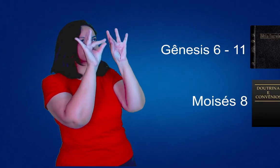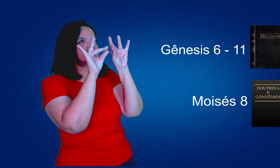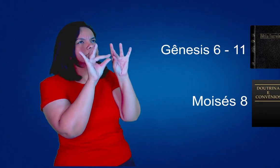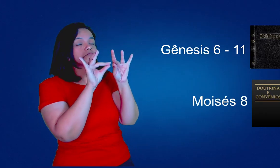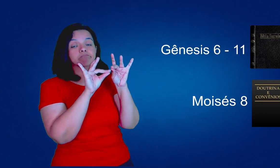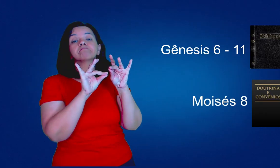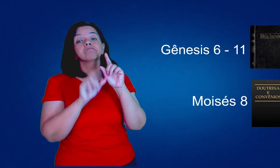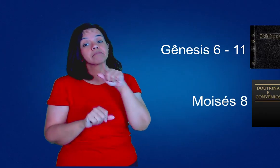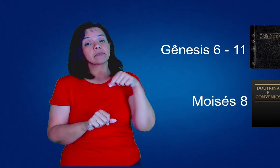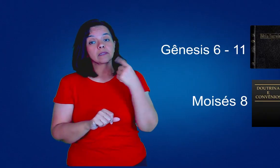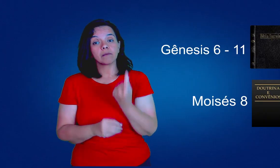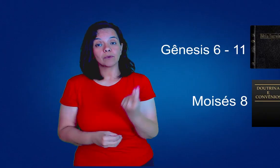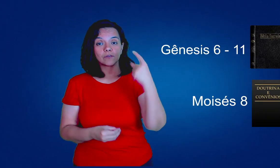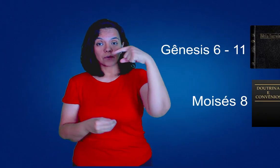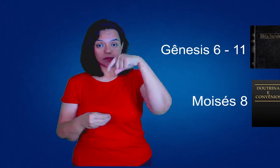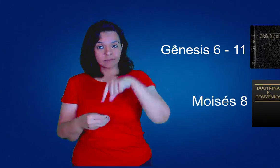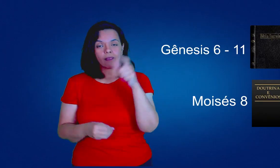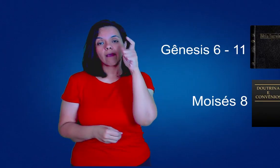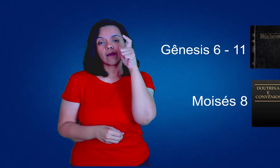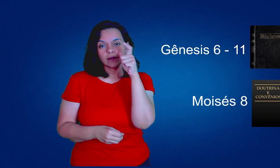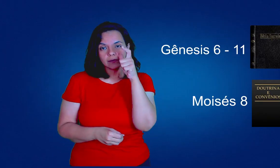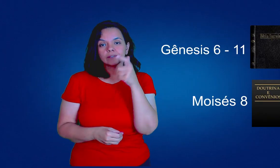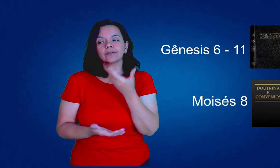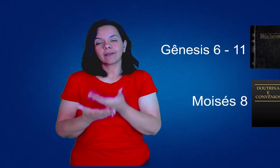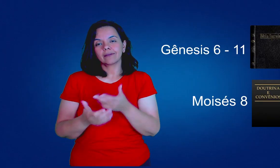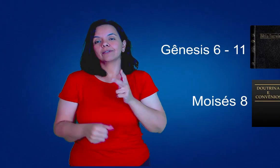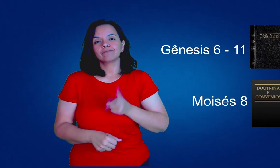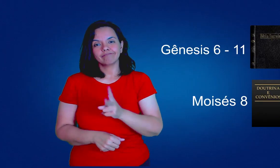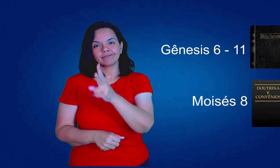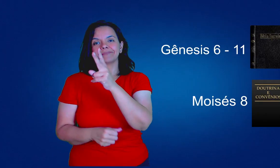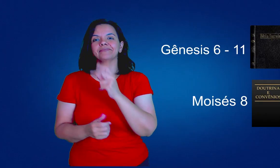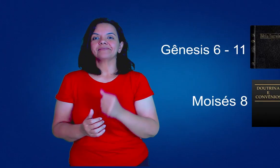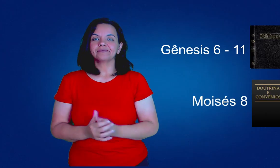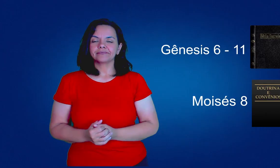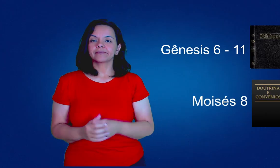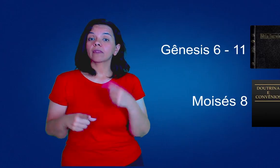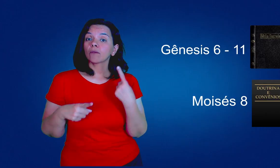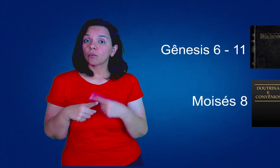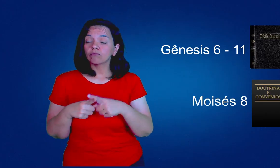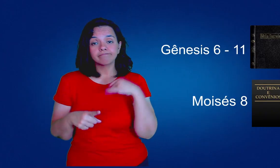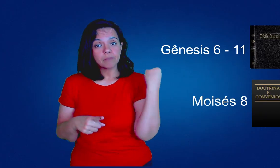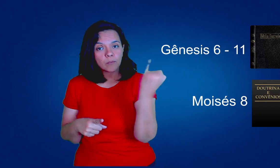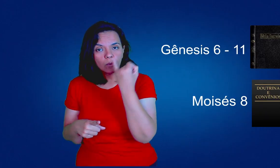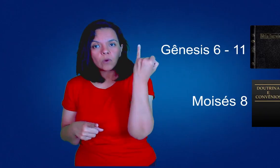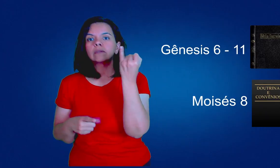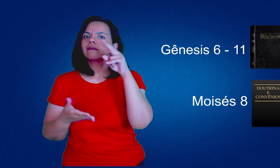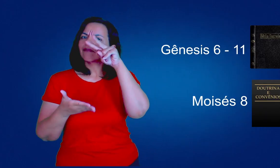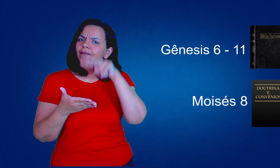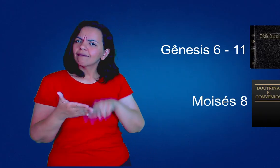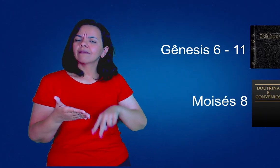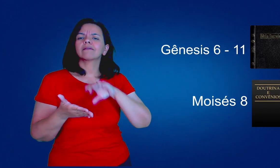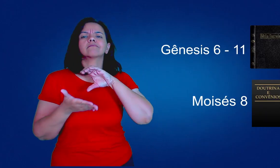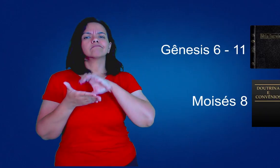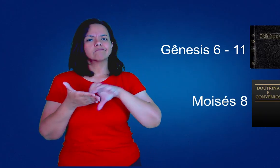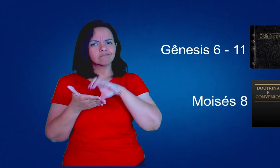buscam compreender. Depois vocês voltam aqui e assistem o restante da aula. Se fizerem